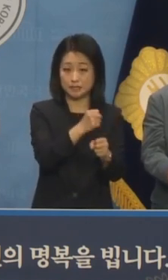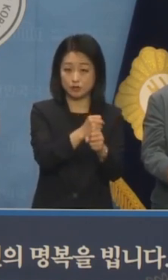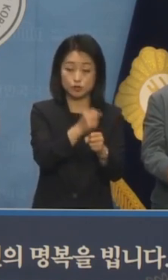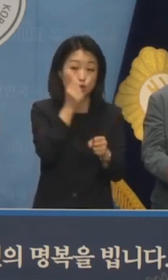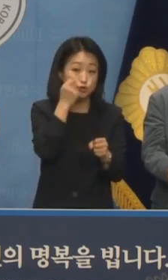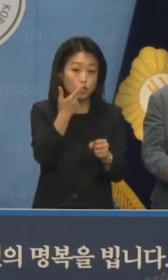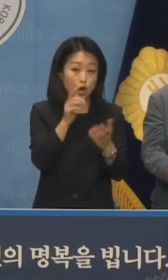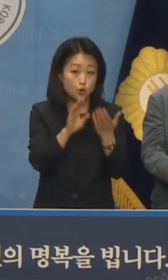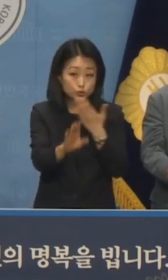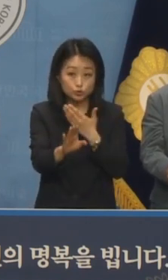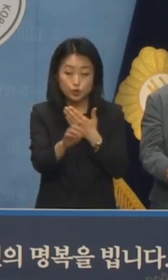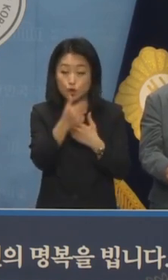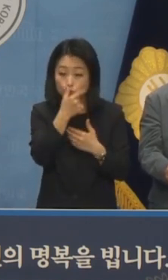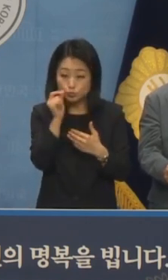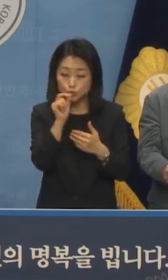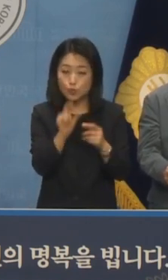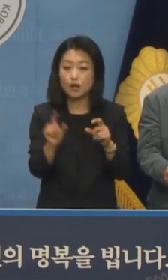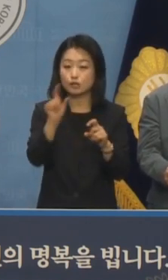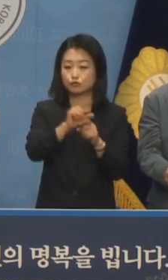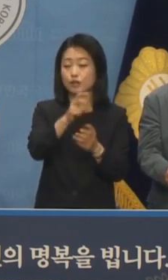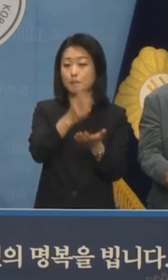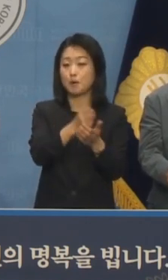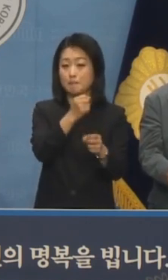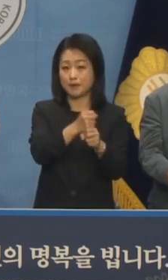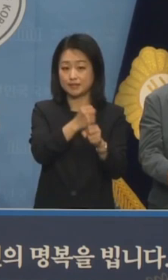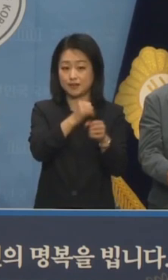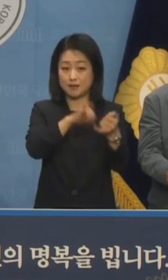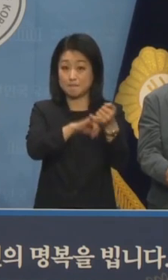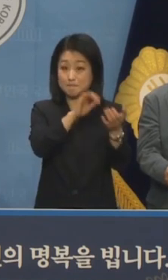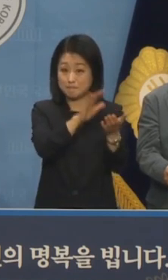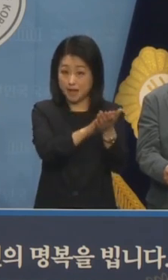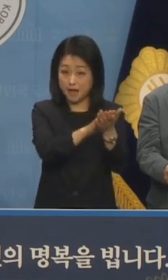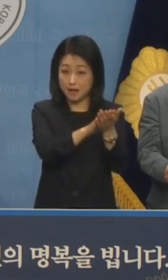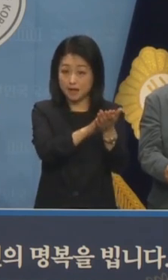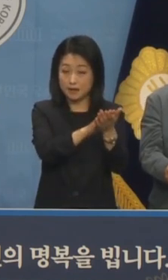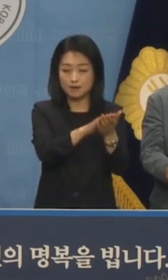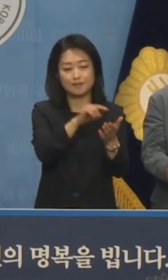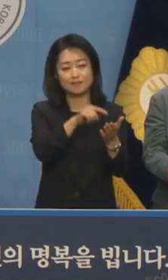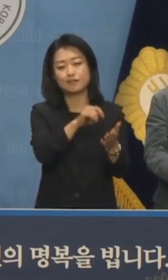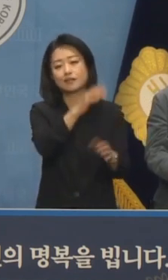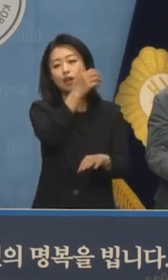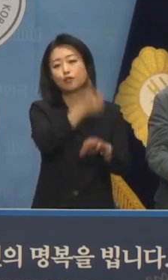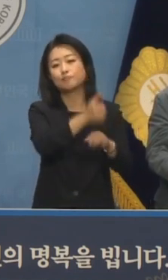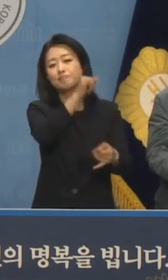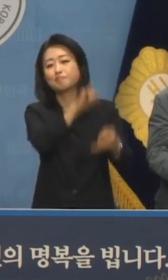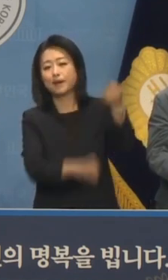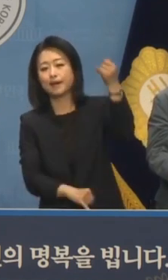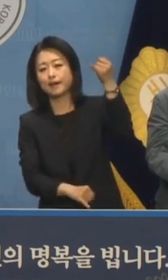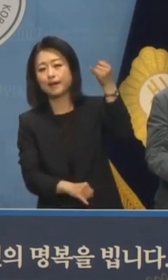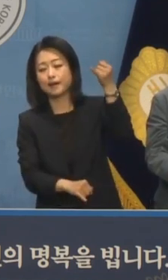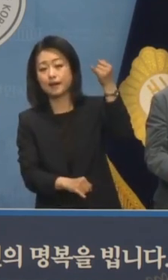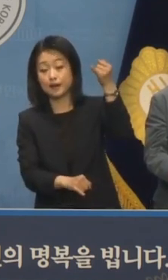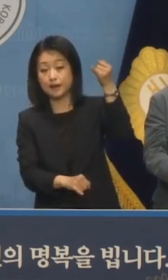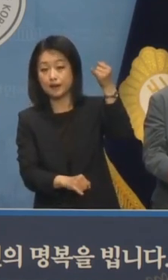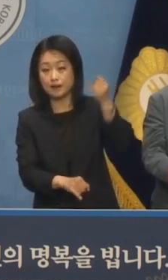후 부족한 부분을 보완 입법하기로 했지만 약속을 지키지 않고 있습니다. 5월 25일 법 통과 1년이